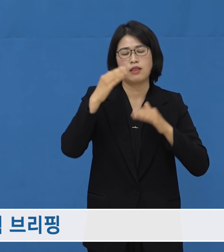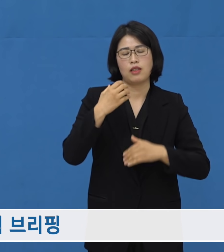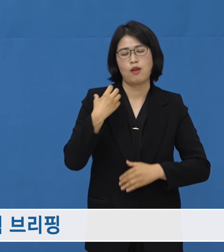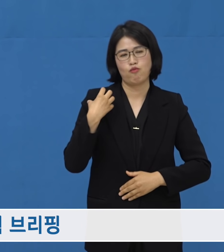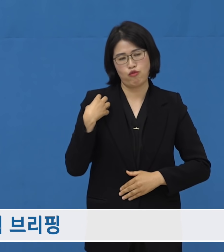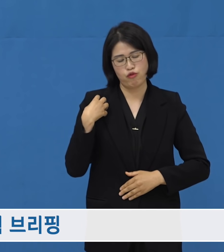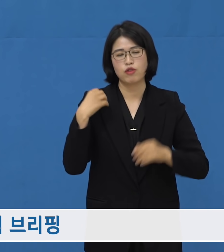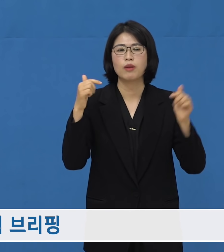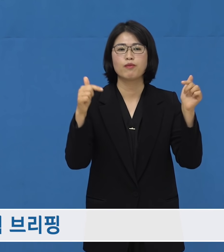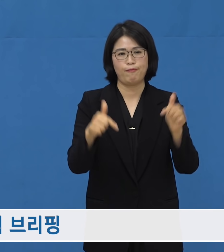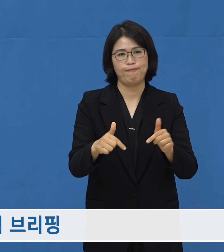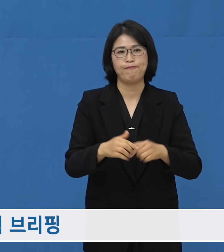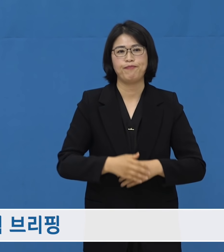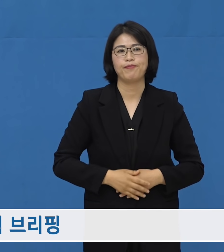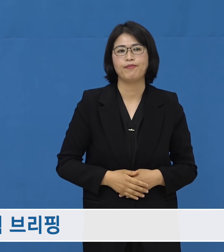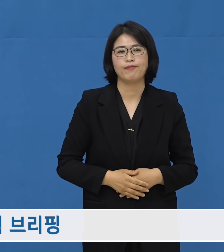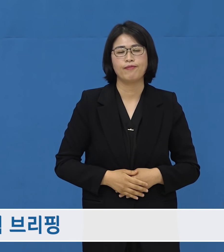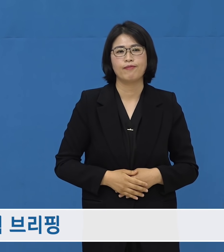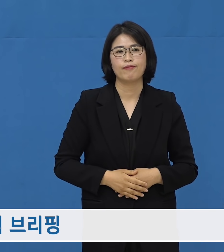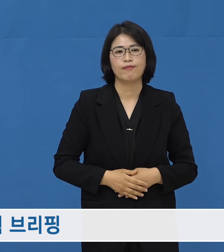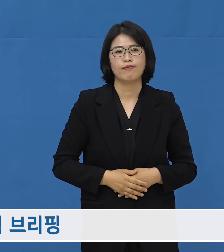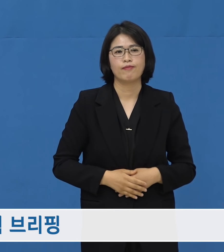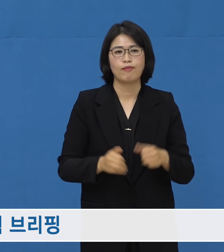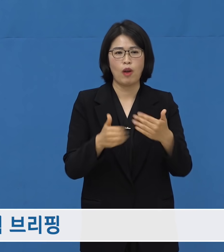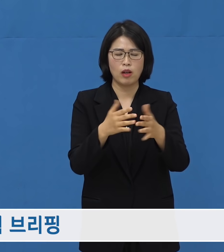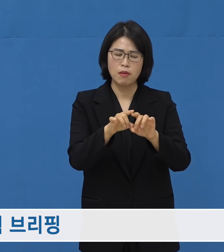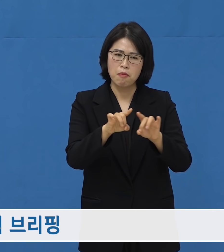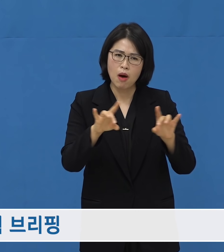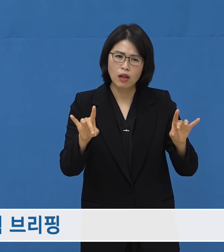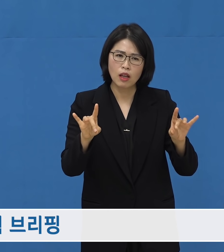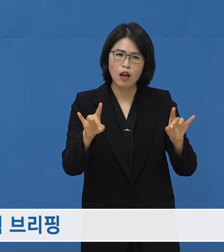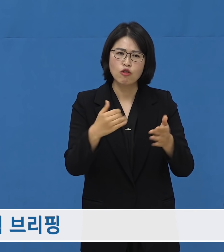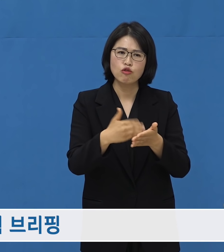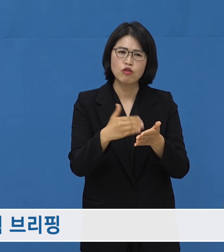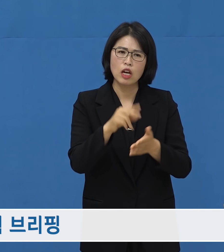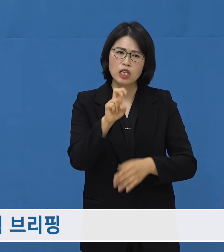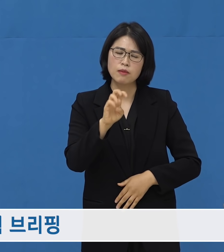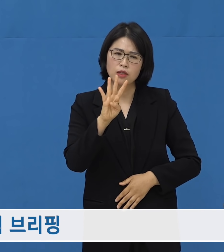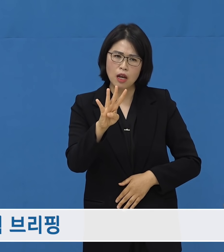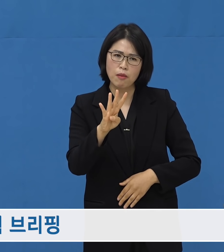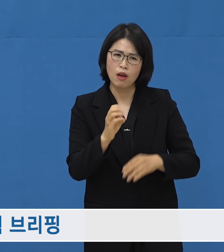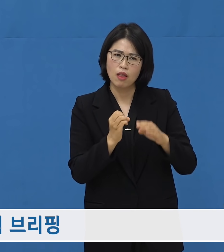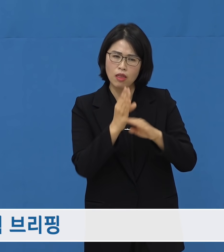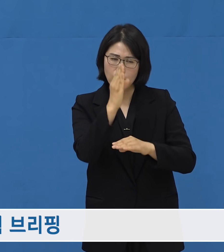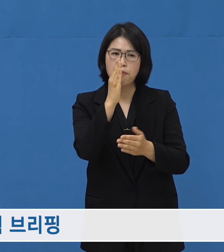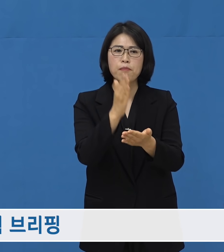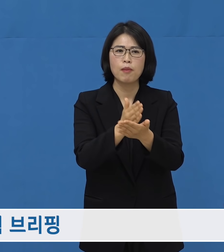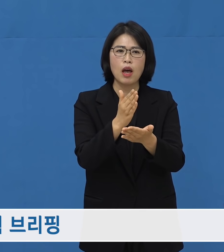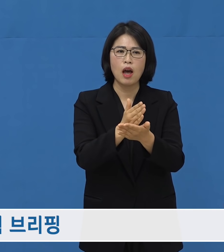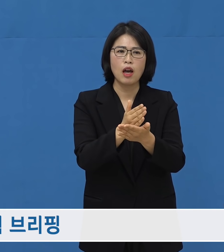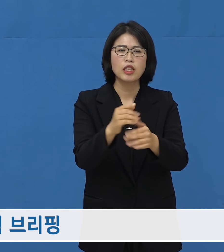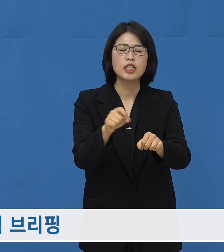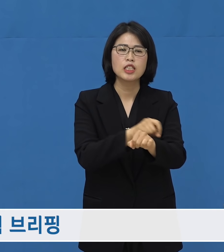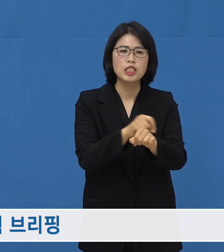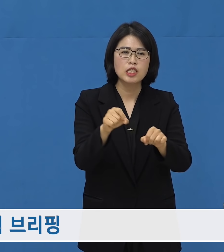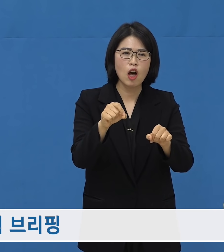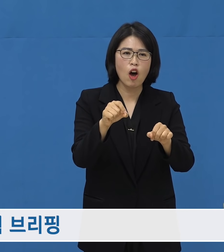부담을 완화하겠습니다. 학급당 정원이 24명을 넘지 않는